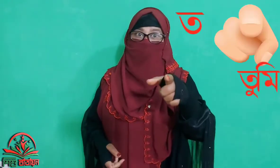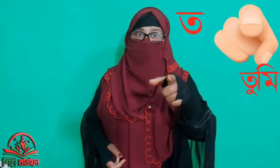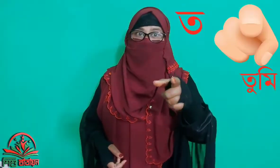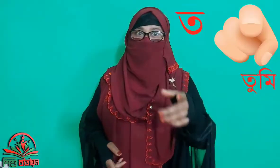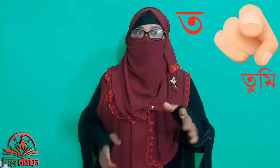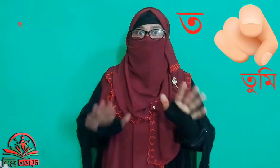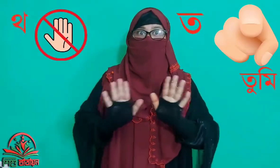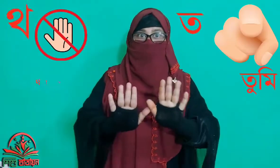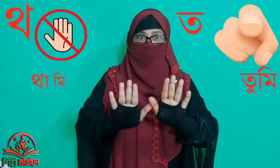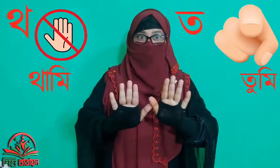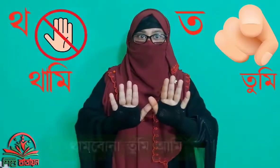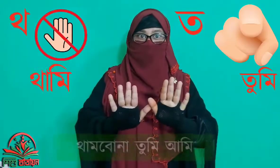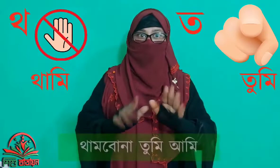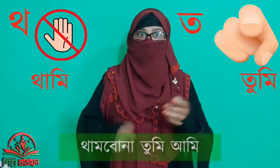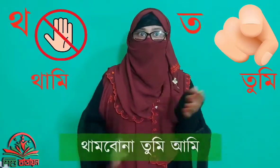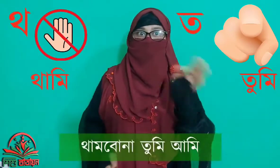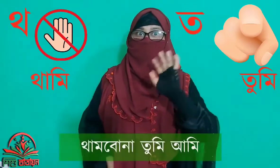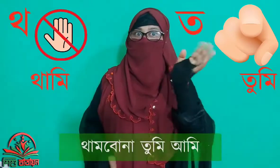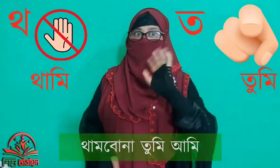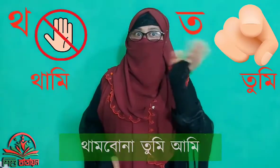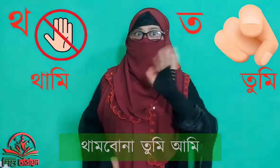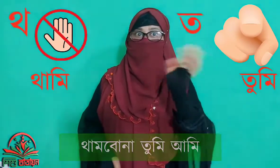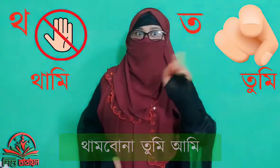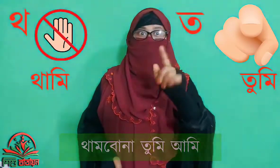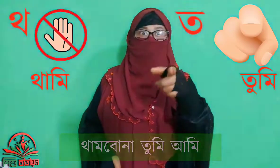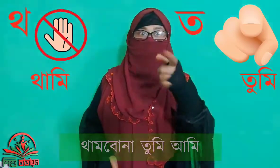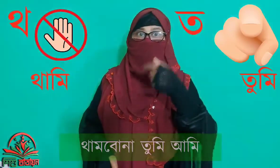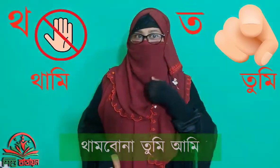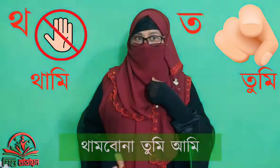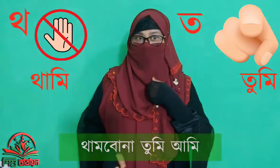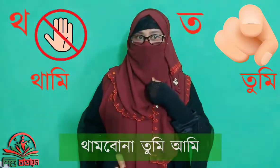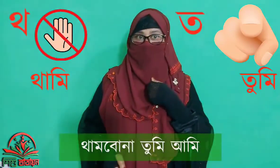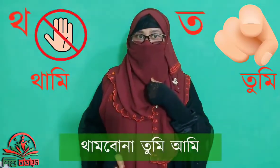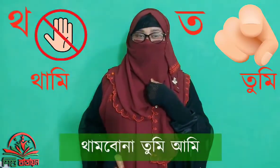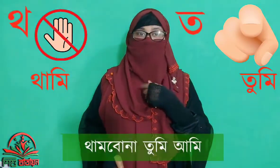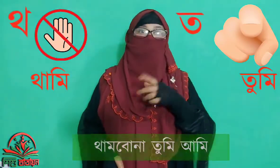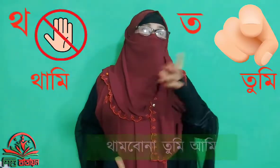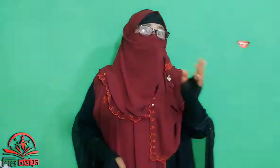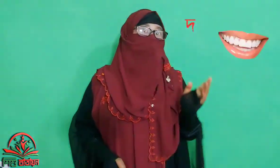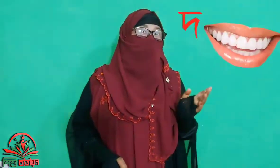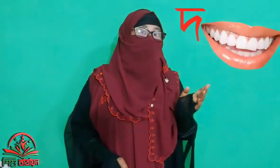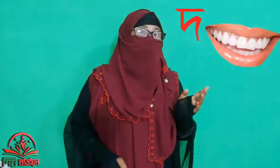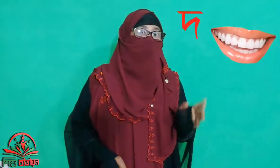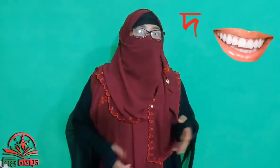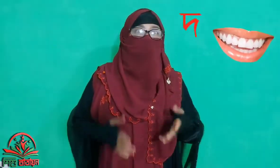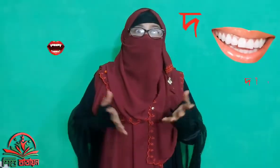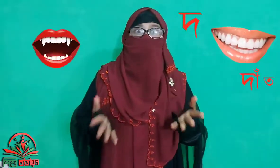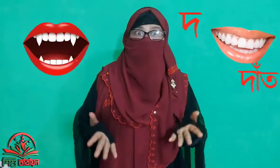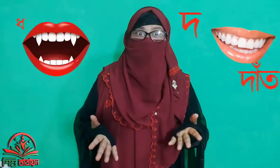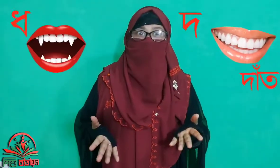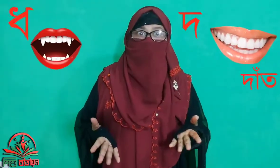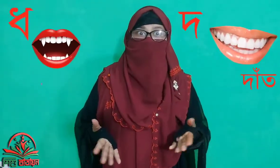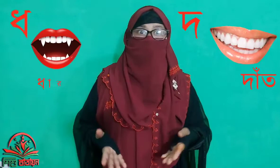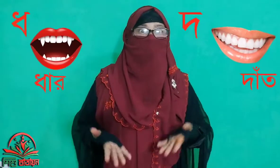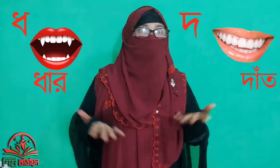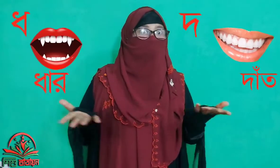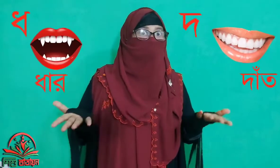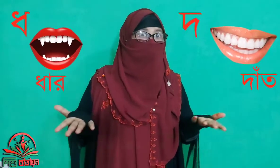তয়ে তুমি থয়ে থামি থামব না তুমি আমি দয়ে দাঁত ধয়ে ধার কার